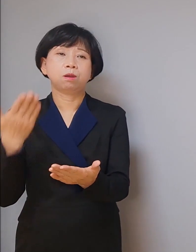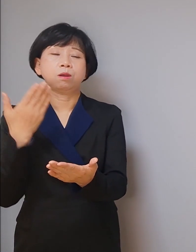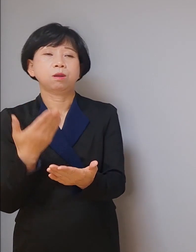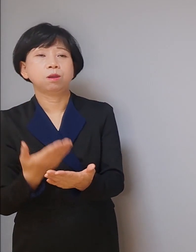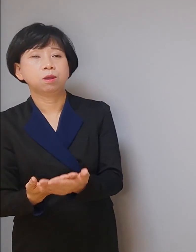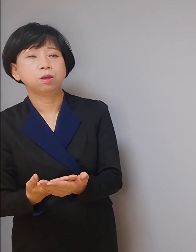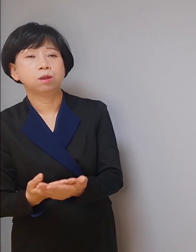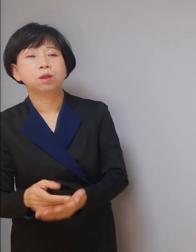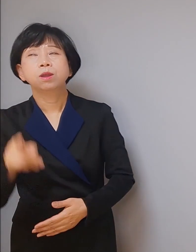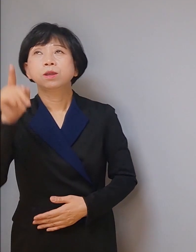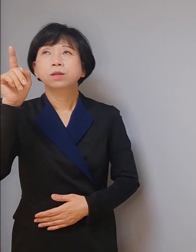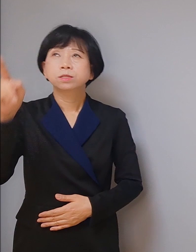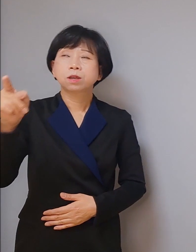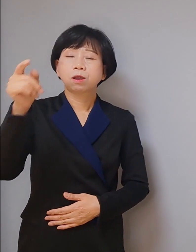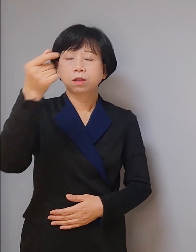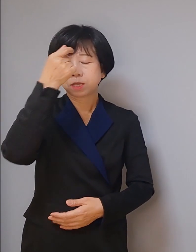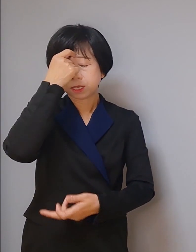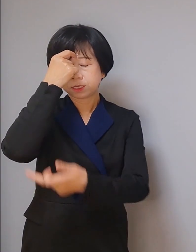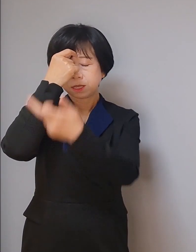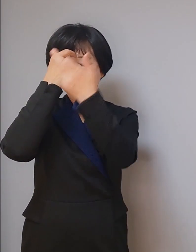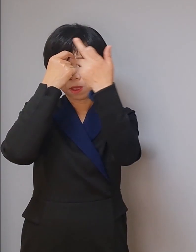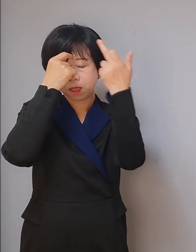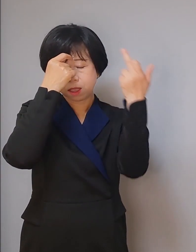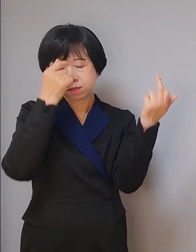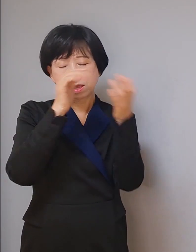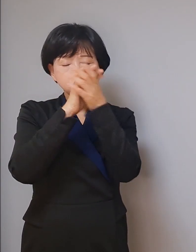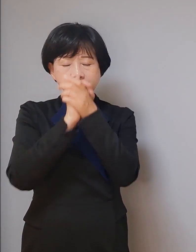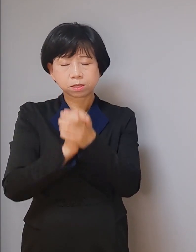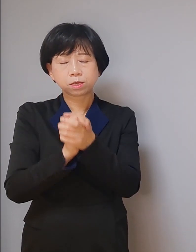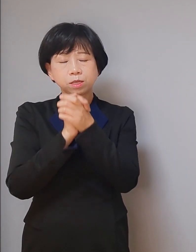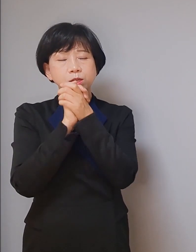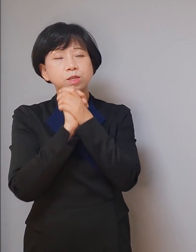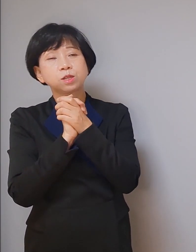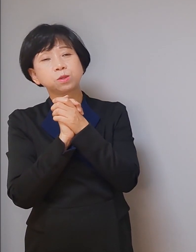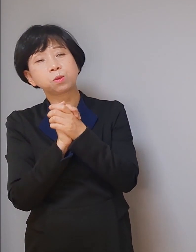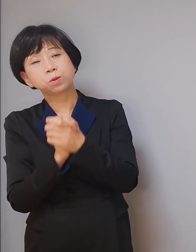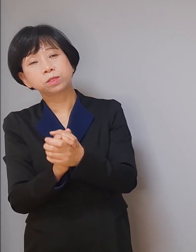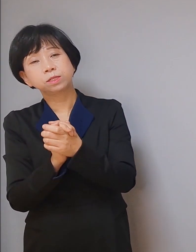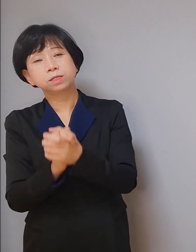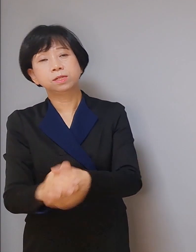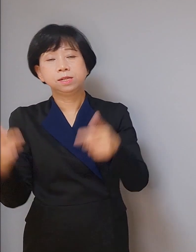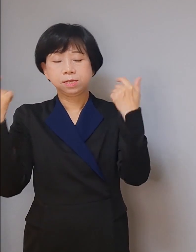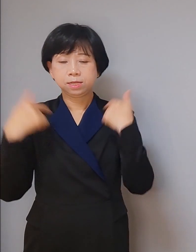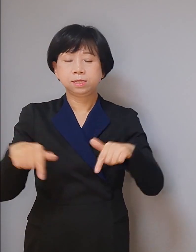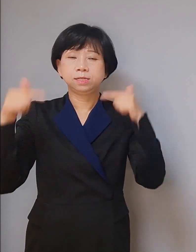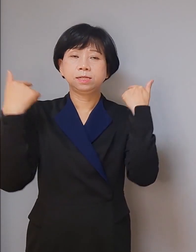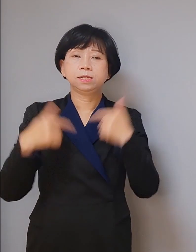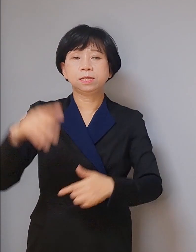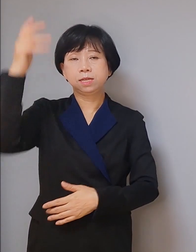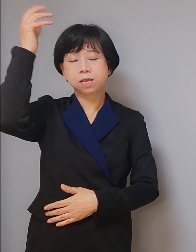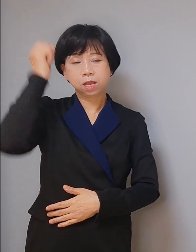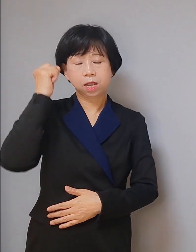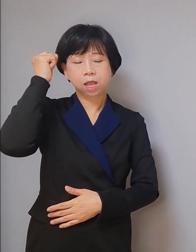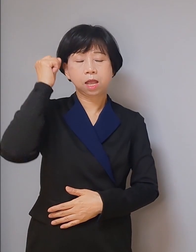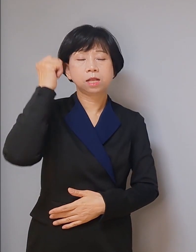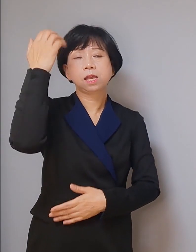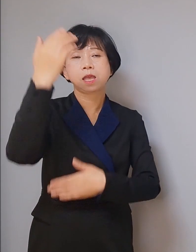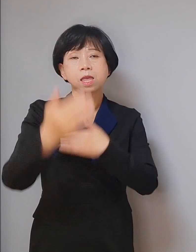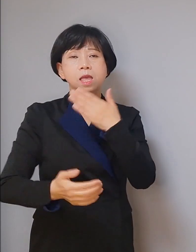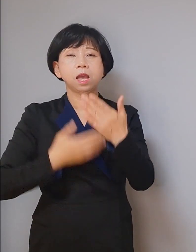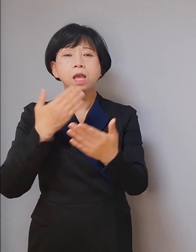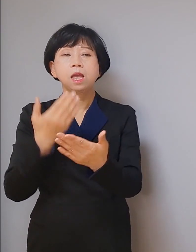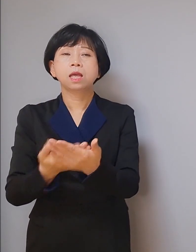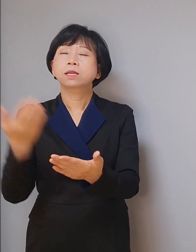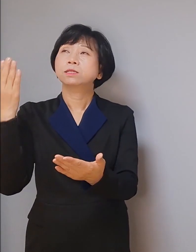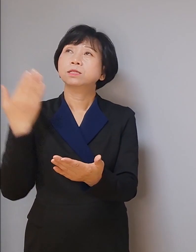가르치소서. 저 겟세마네 기도를 늘